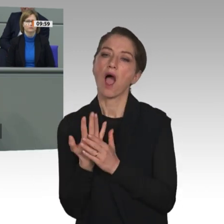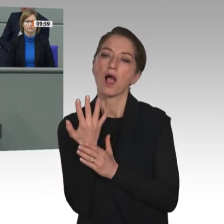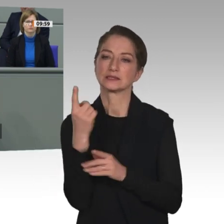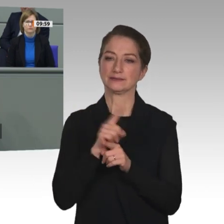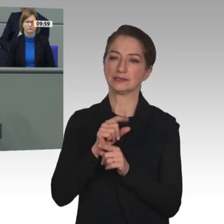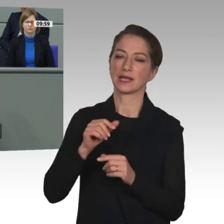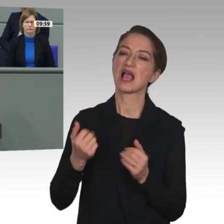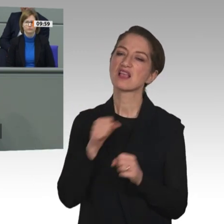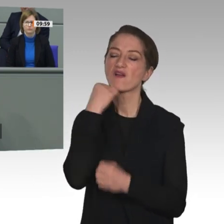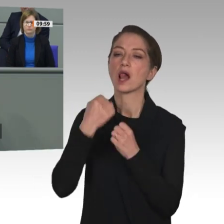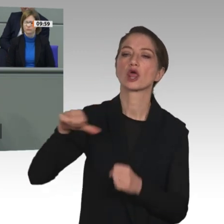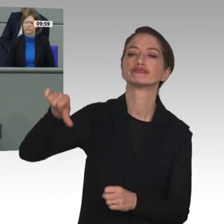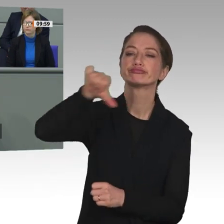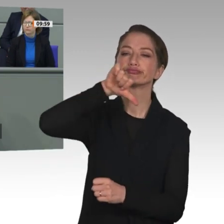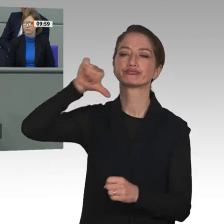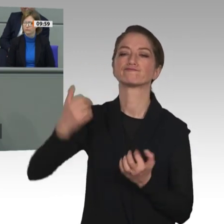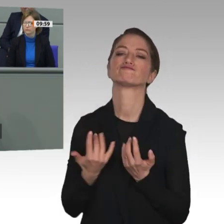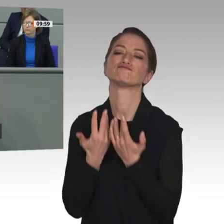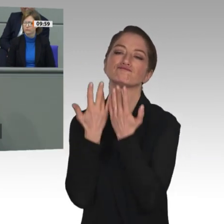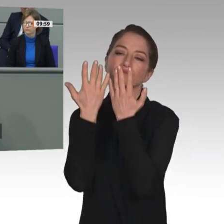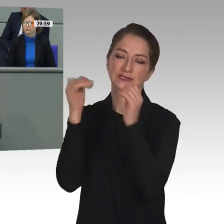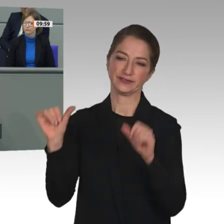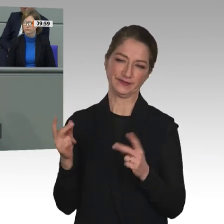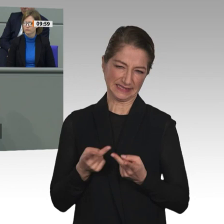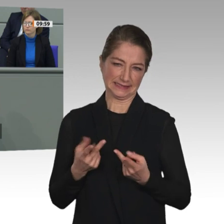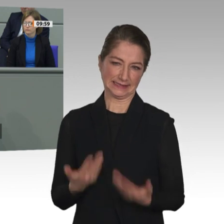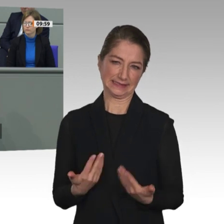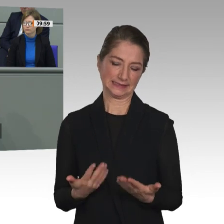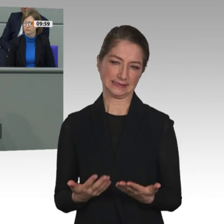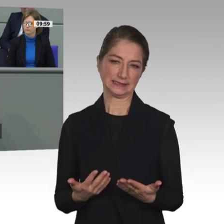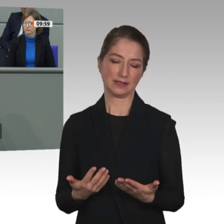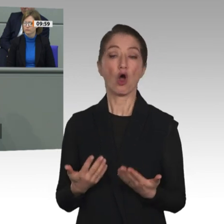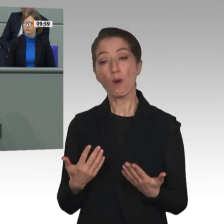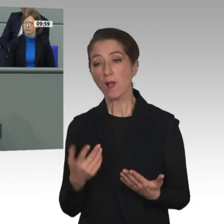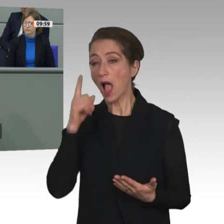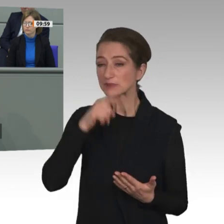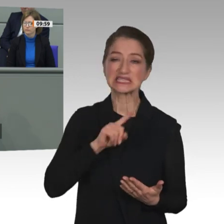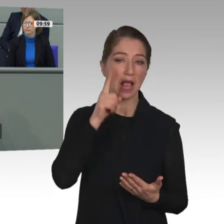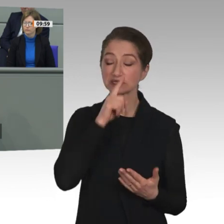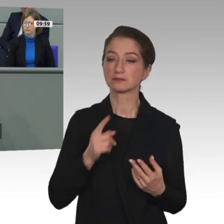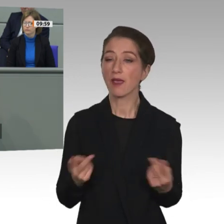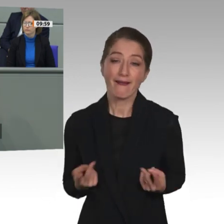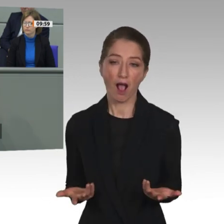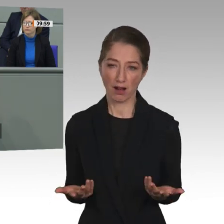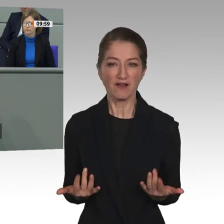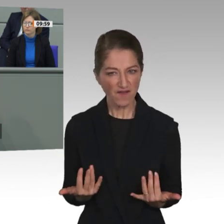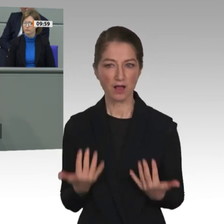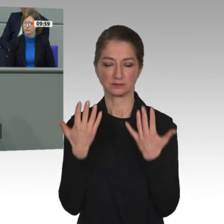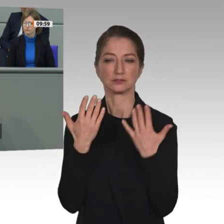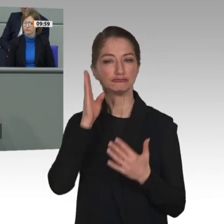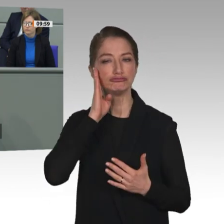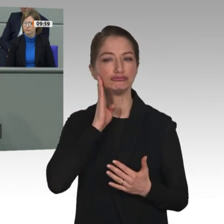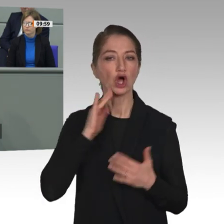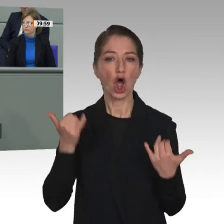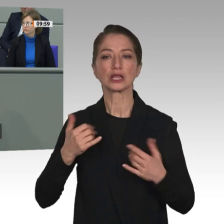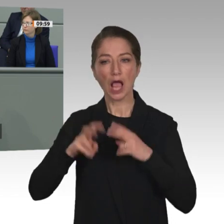deshalb muss man auch diesen Tag wieder nutzen, um an die Disziplin, an die Mäßigung in der Sprache zu erinnern.